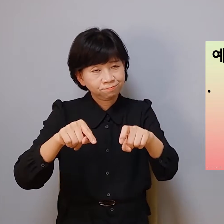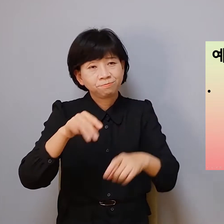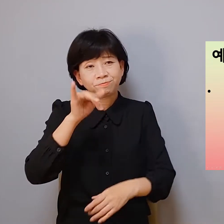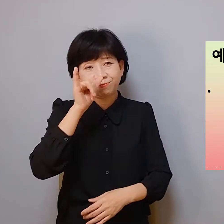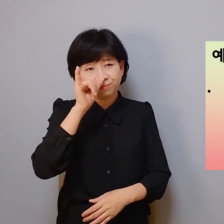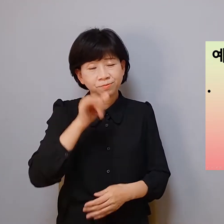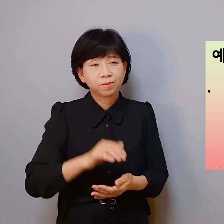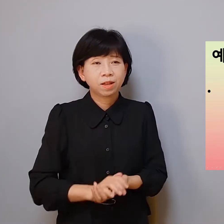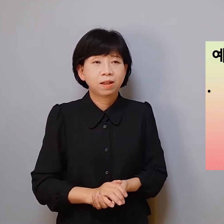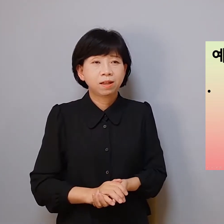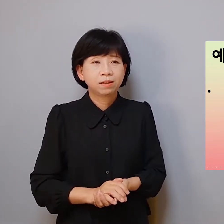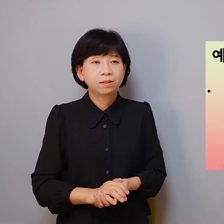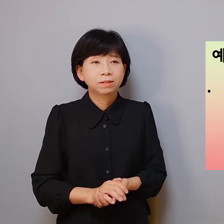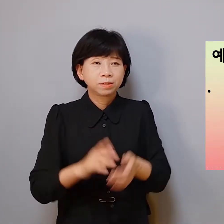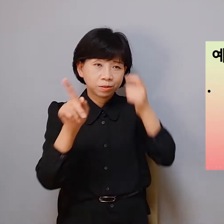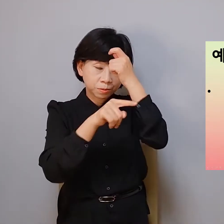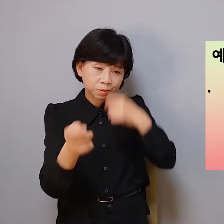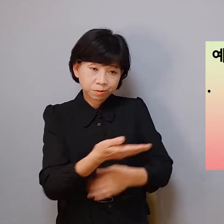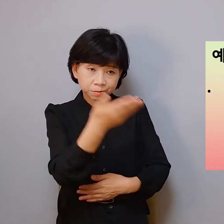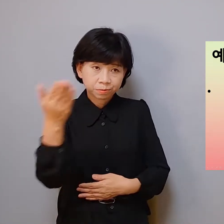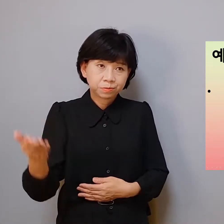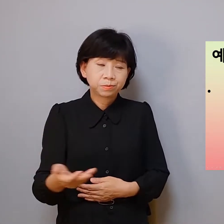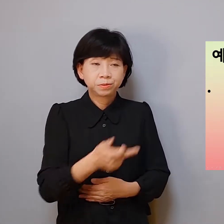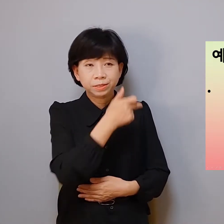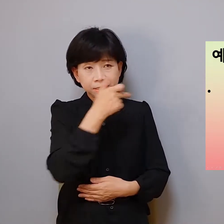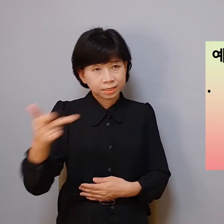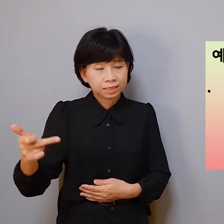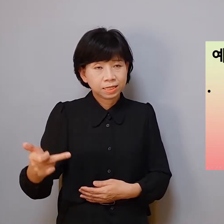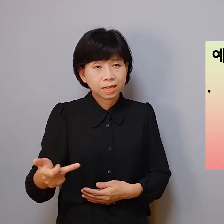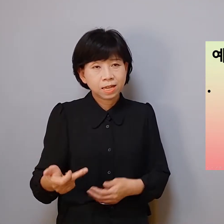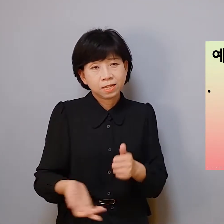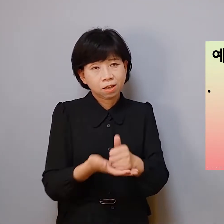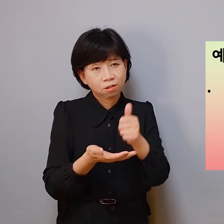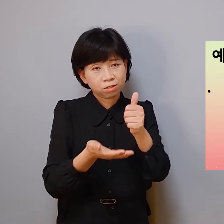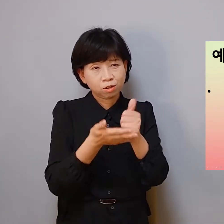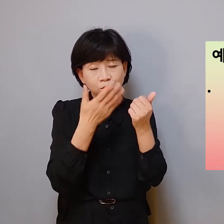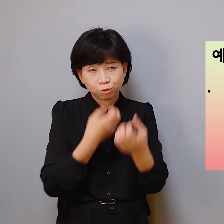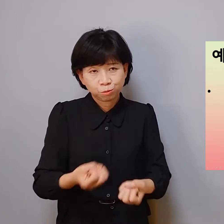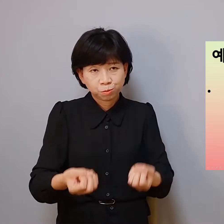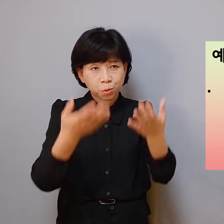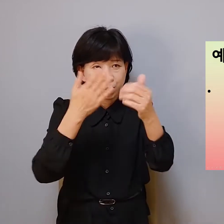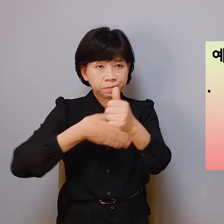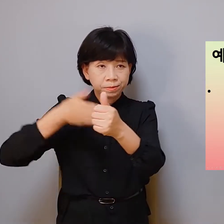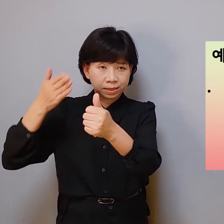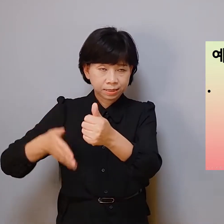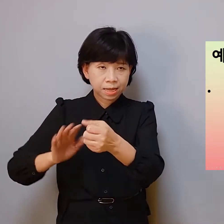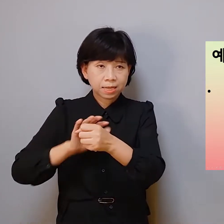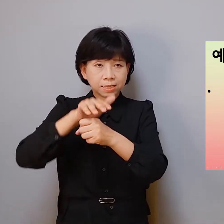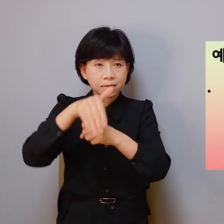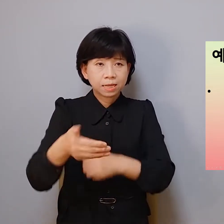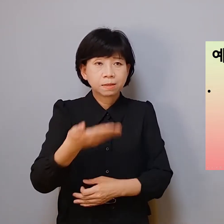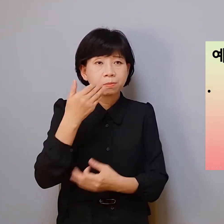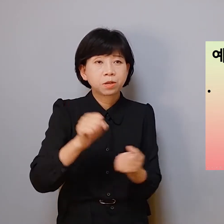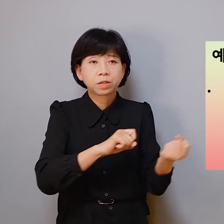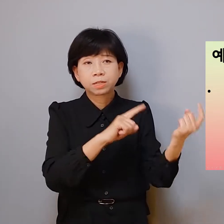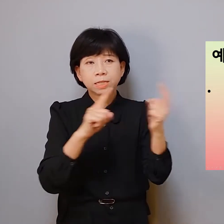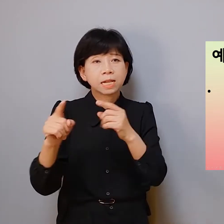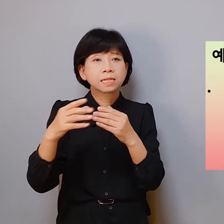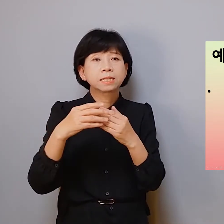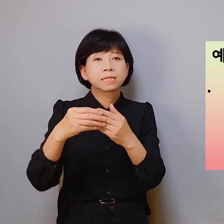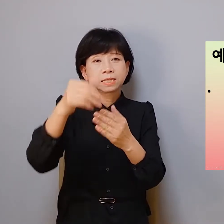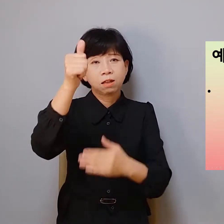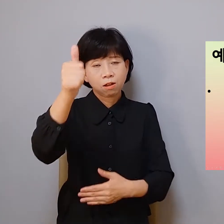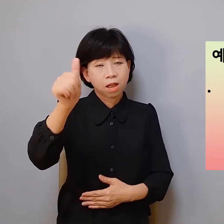성도 여러분, 서로 큰 소리로 격려하고 축복하겠습니다. 세계를 먹여 살리는